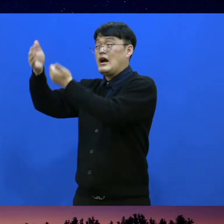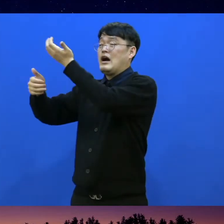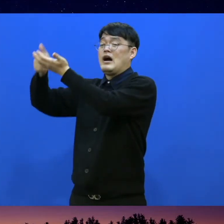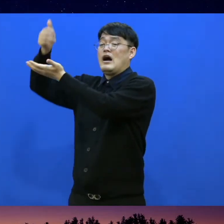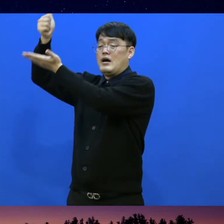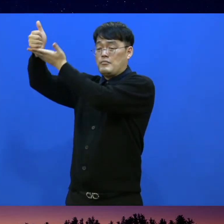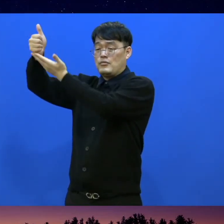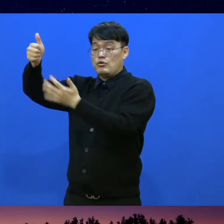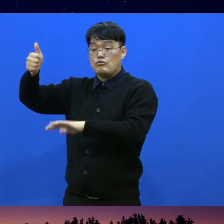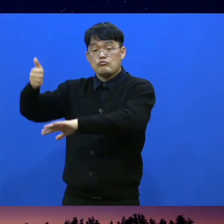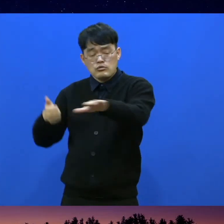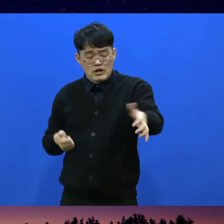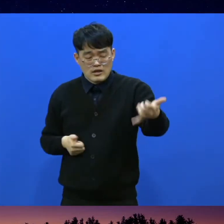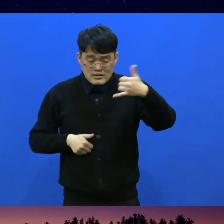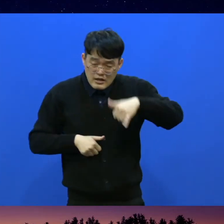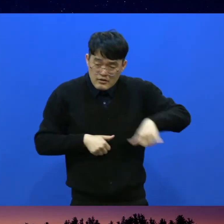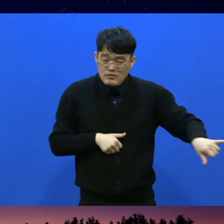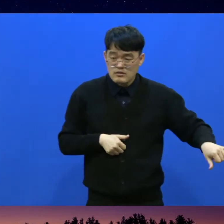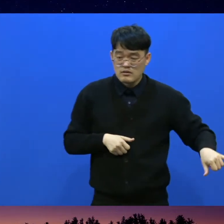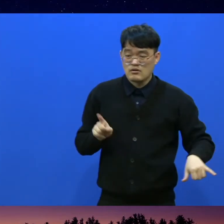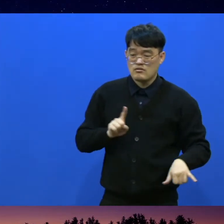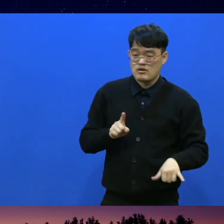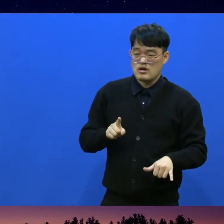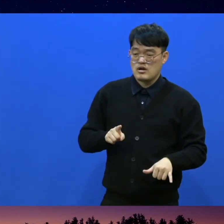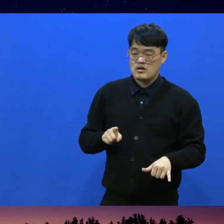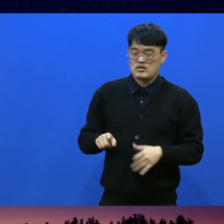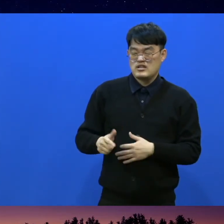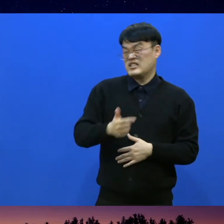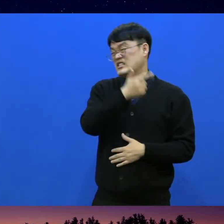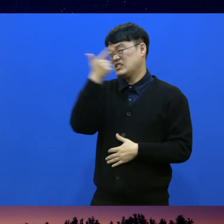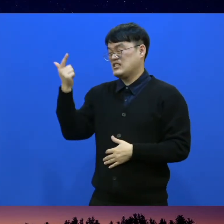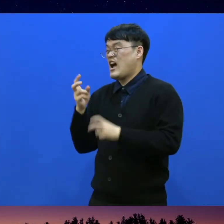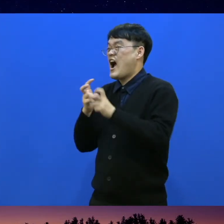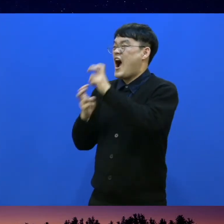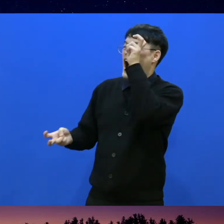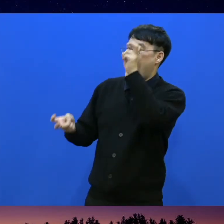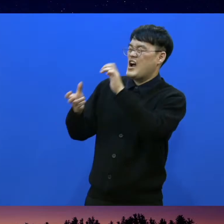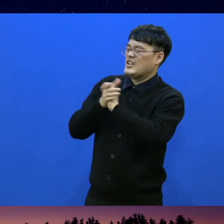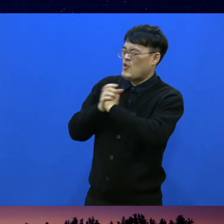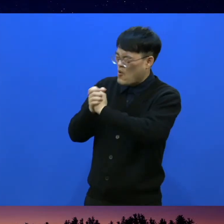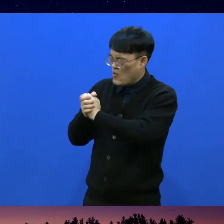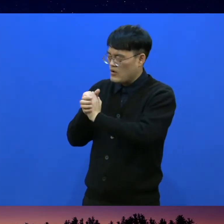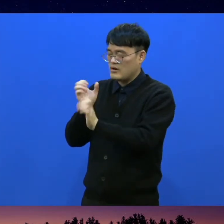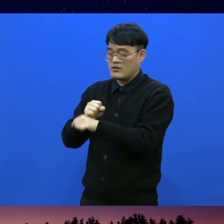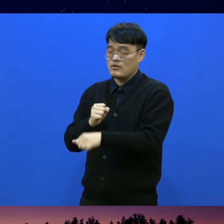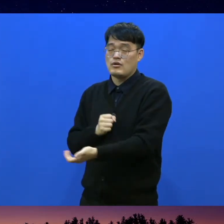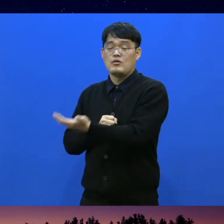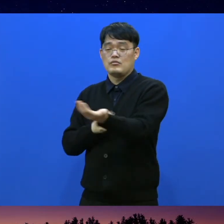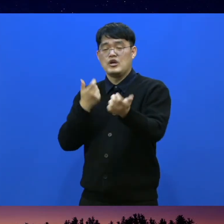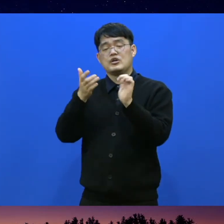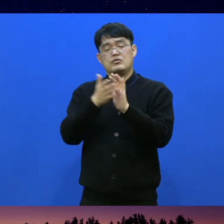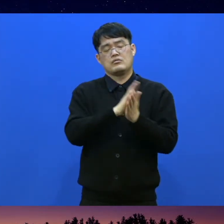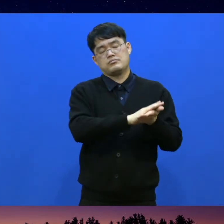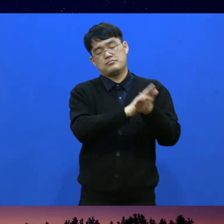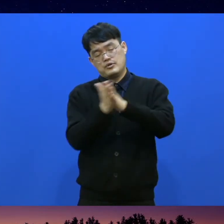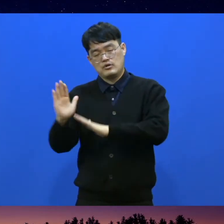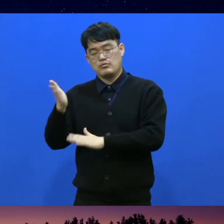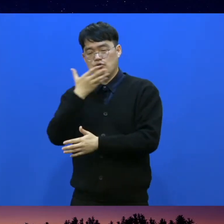그분의 자녀들이잖아요. 여러분. 오늘 이 밤에 여러분들의 기도가 바뀌어지게 되기를 축원합니다. 기도가 바뀌어야 돼요.